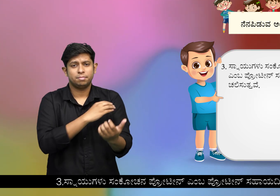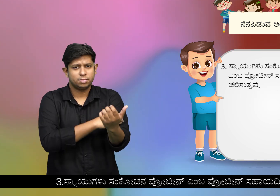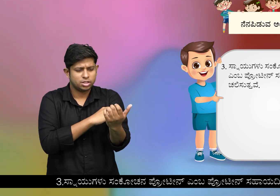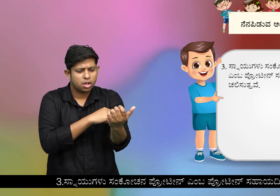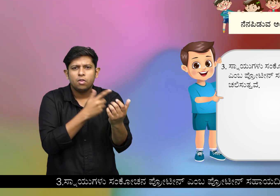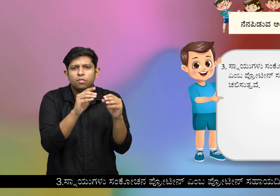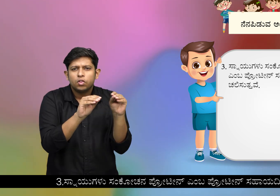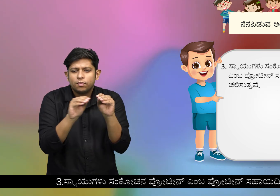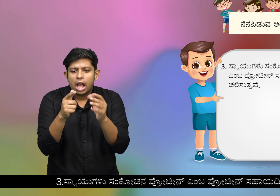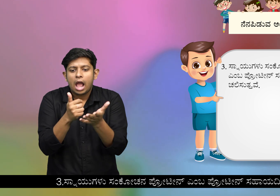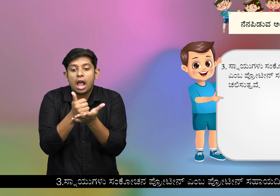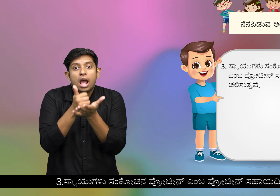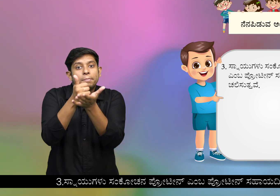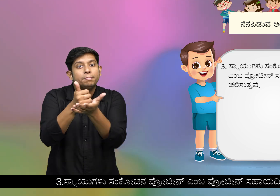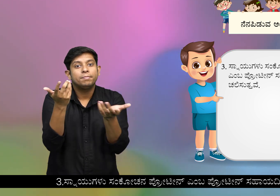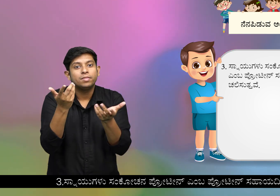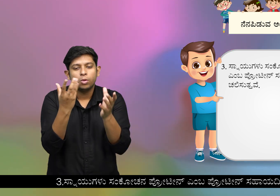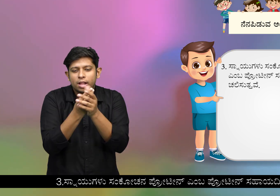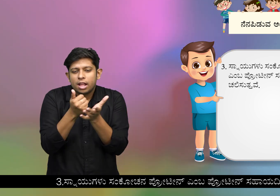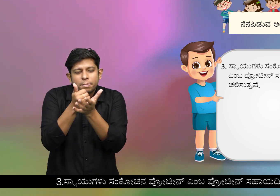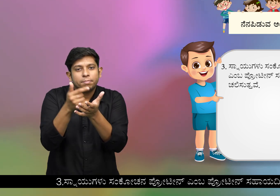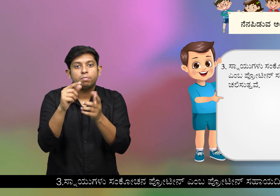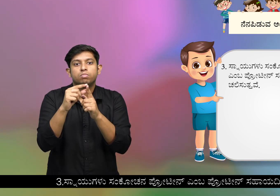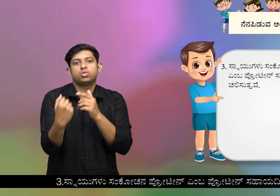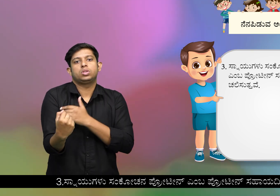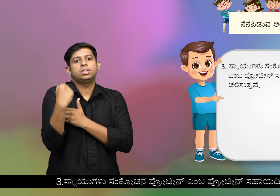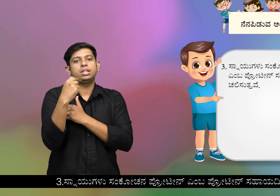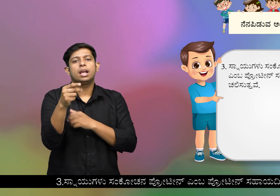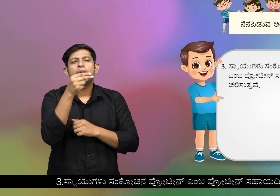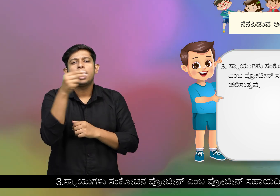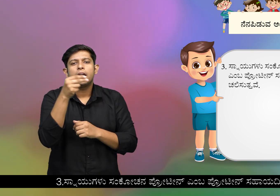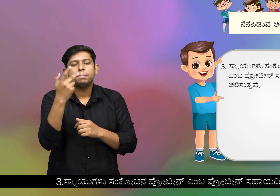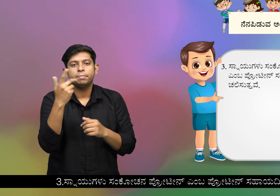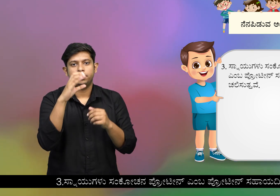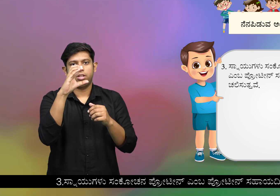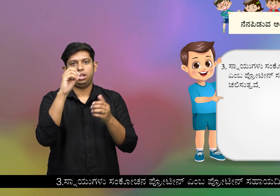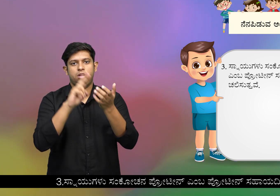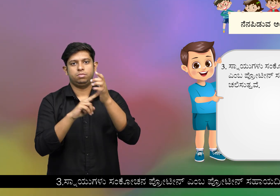ಸ್ನಾಯುಗಳು ಸಂಕೋಚನ ಪ್ರೋಟೀನ್ ಎಂಬ ಪ್ರೋಟೀನ್ ಸಹಾಯದಿಂದ ಚಲಿಸುತ್ತದೆ.